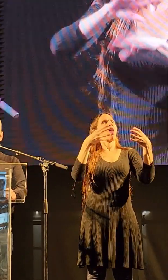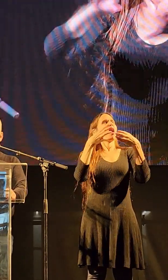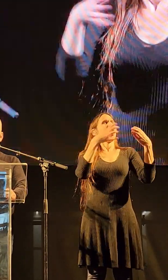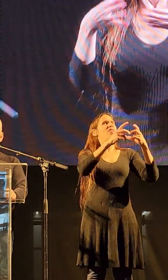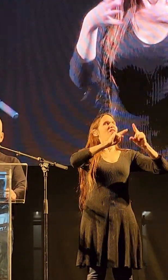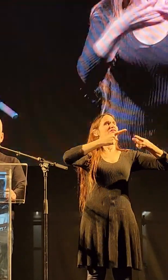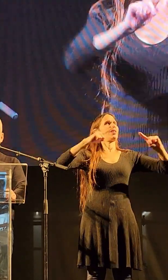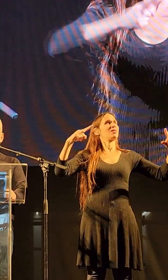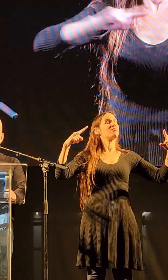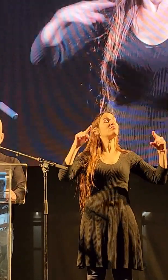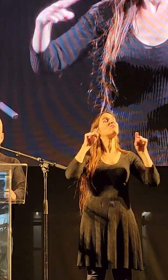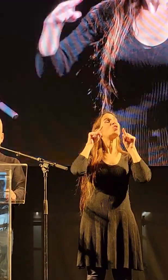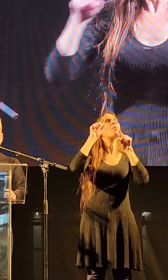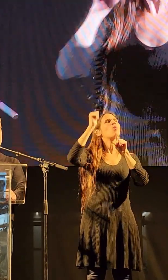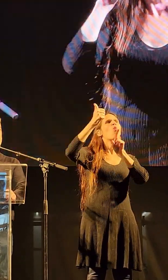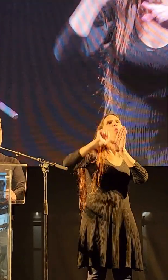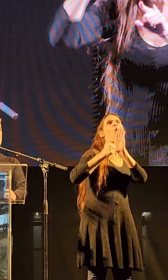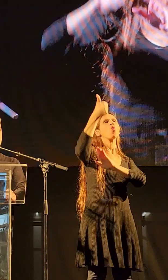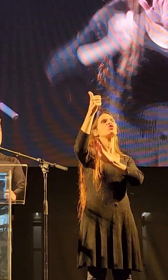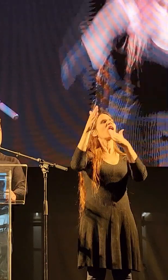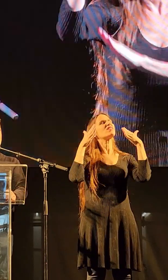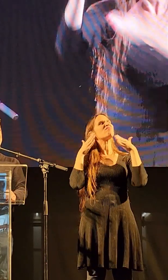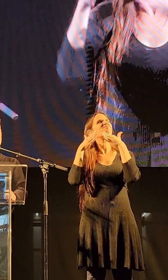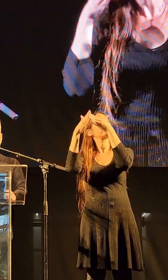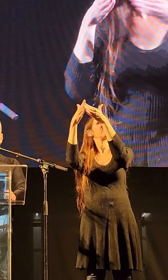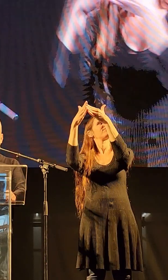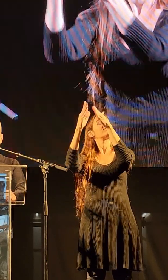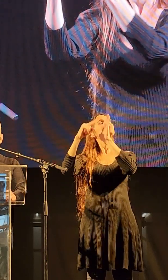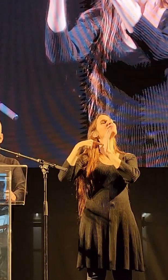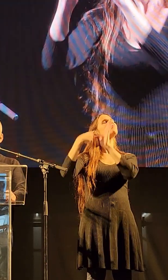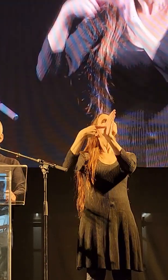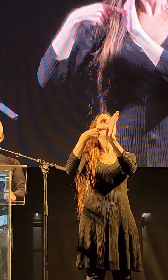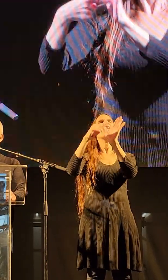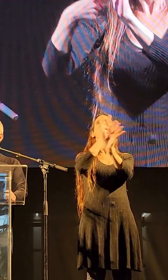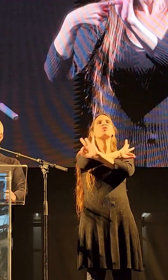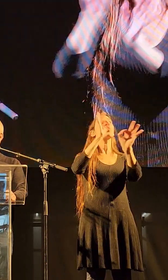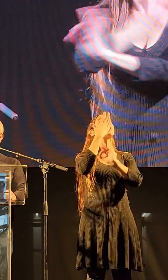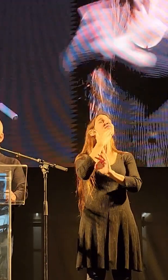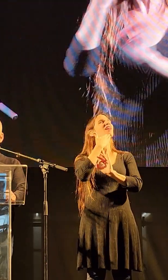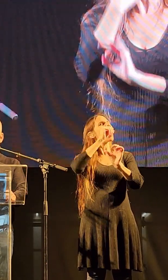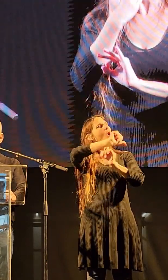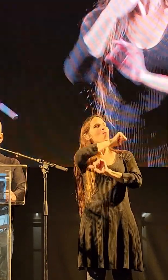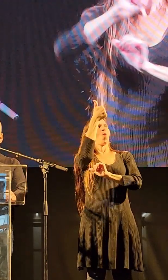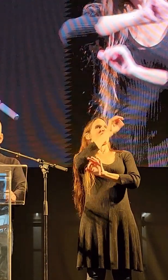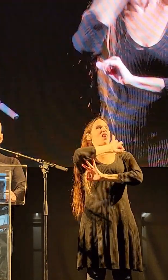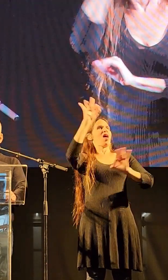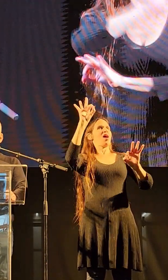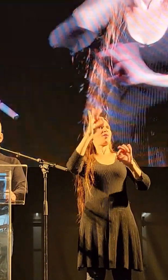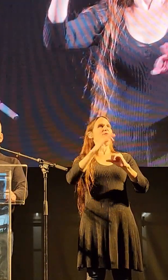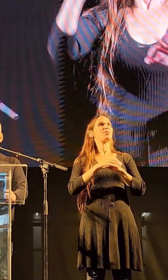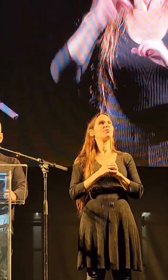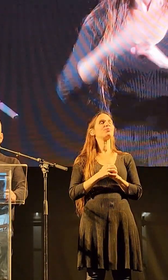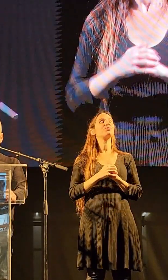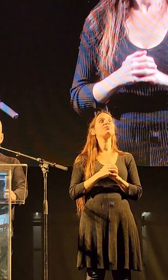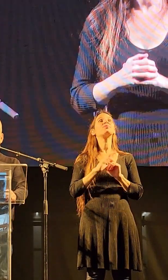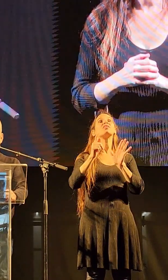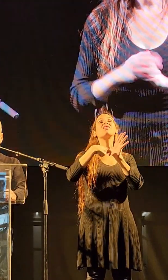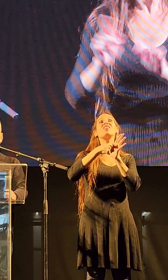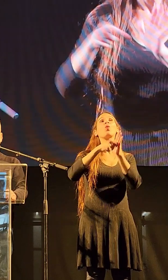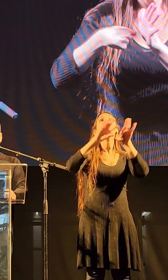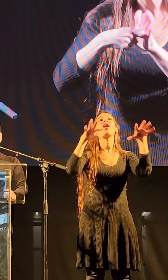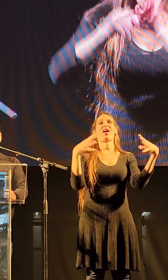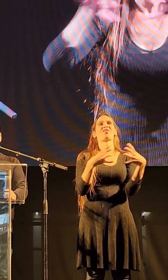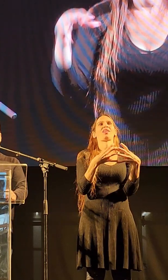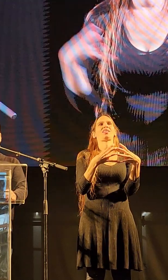הענפים שיהיו ראש חץ ומראה למצוינות הישראלית המובילה. תיקון